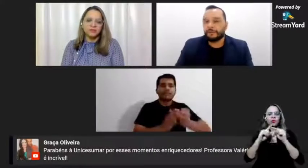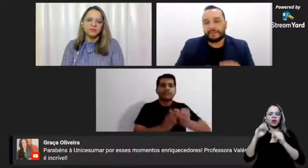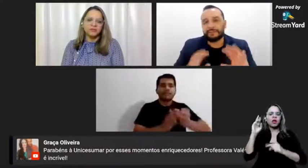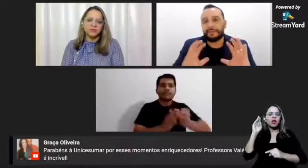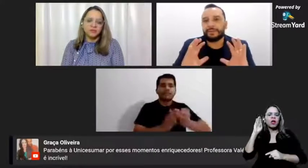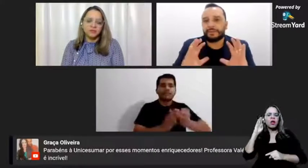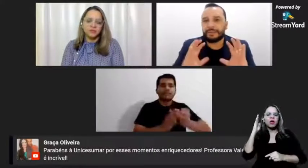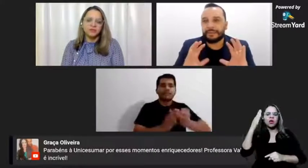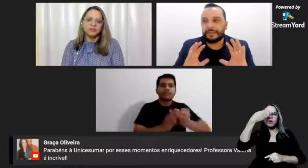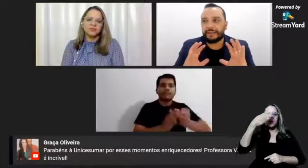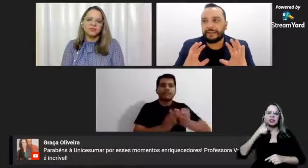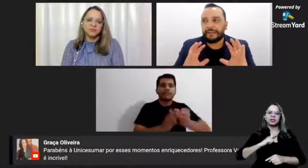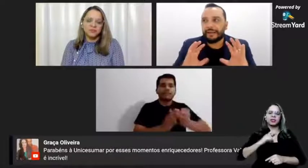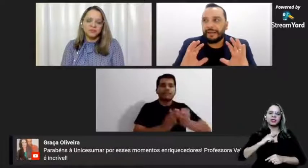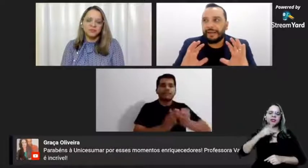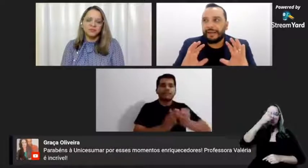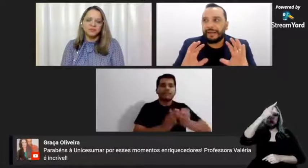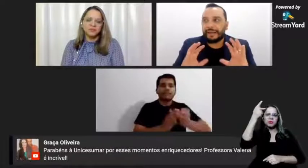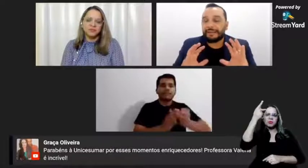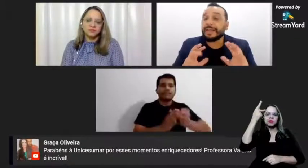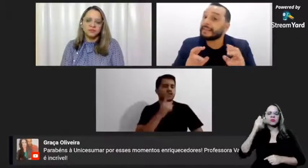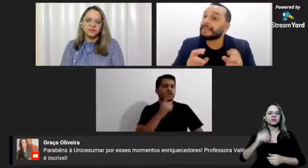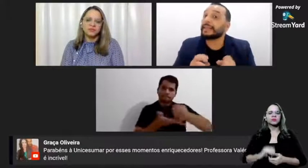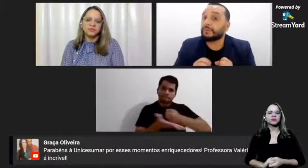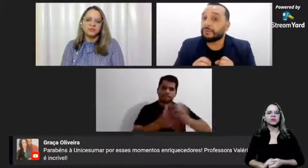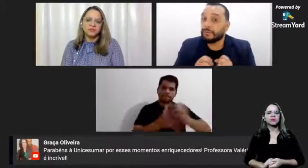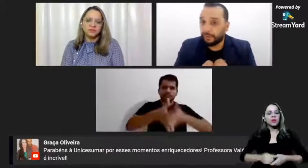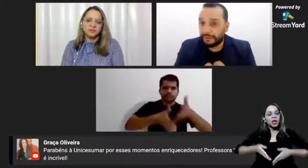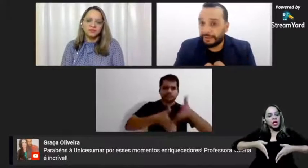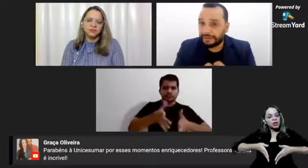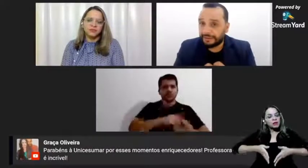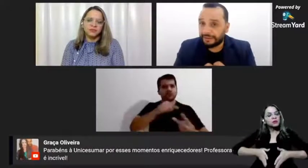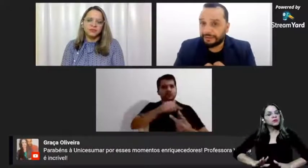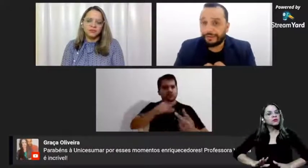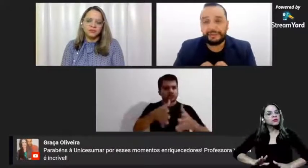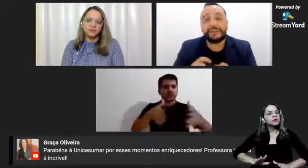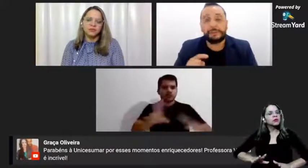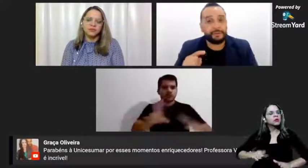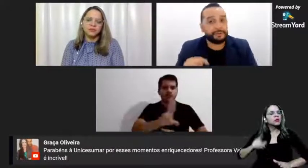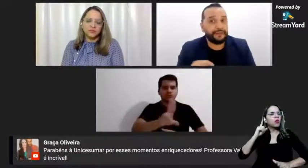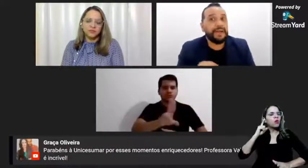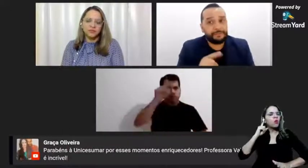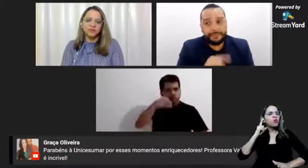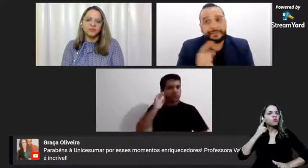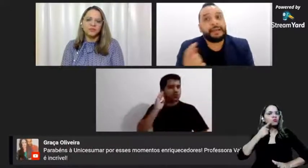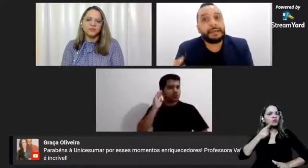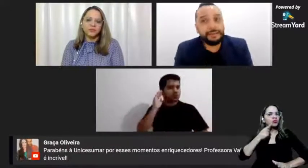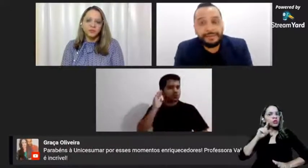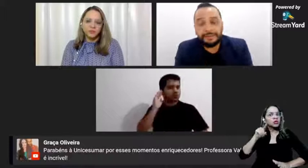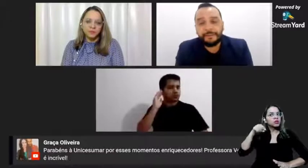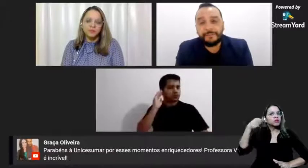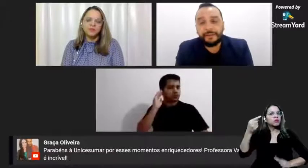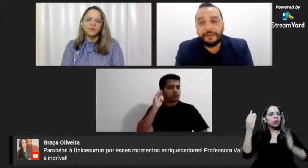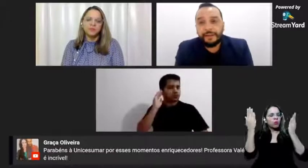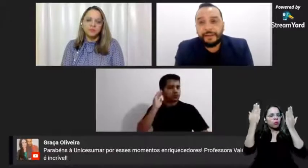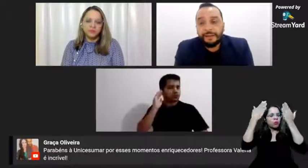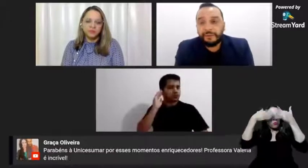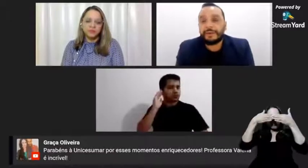surdo-cegueira, nós temos pessoas que nasceram surdas e depois ficaram